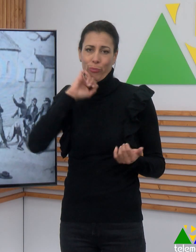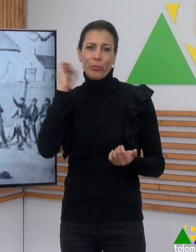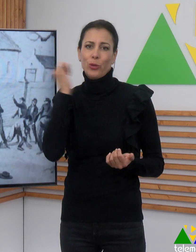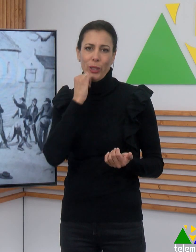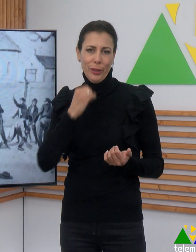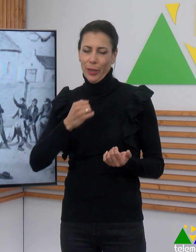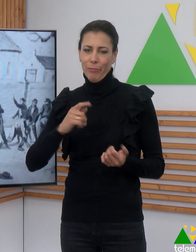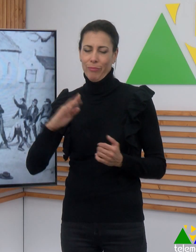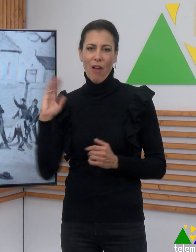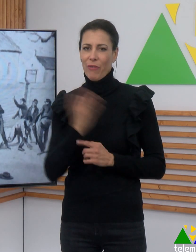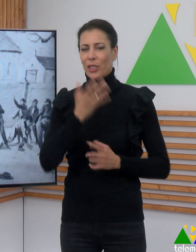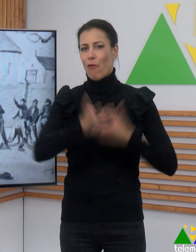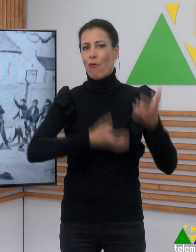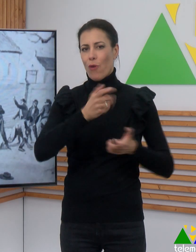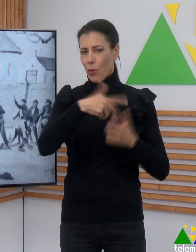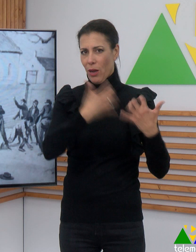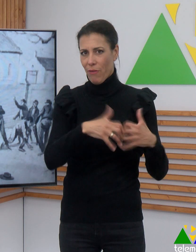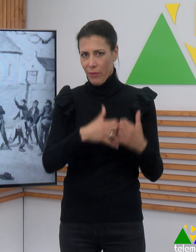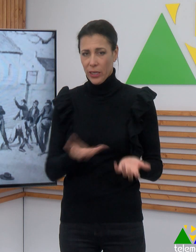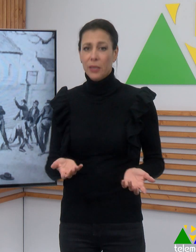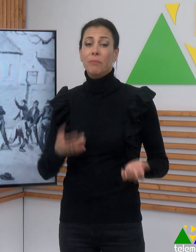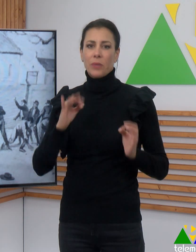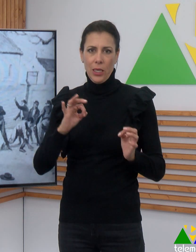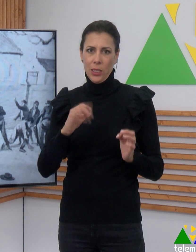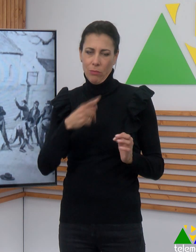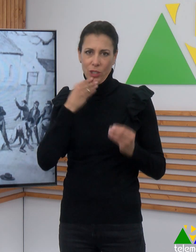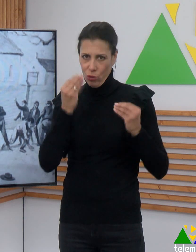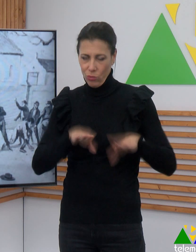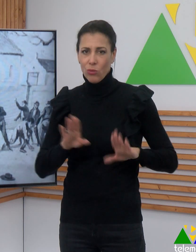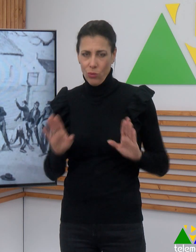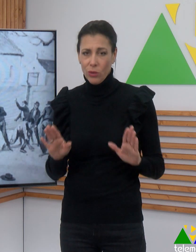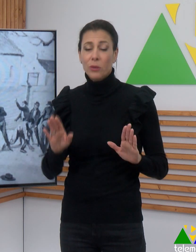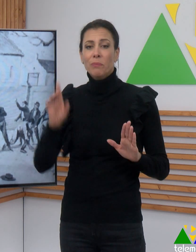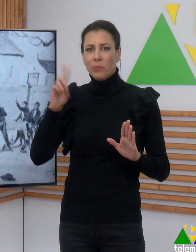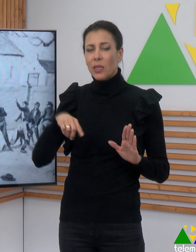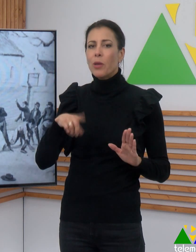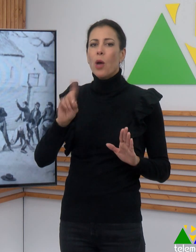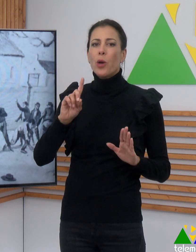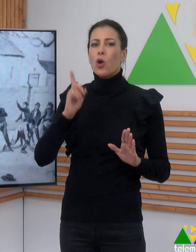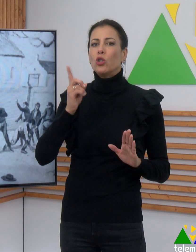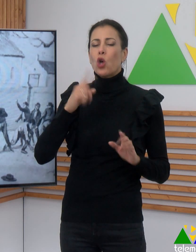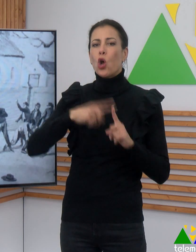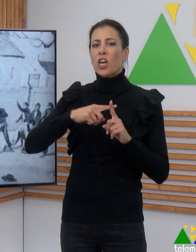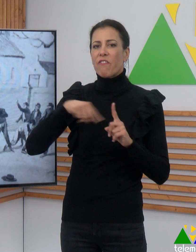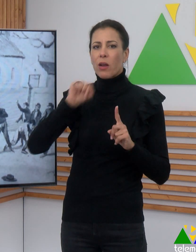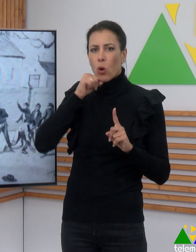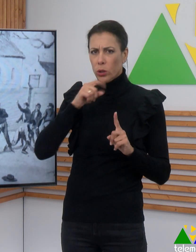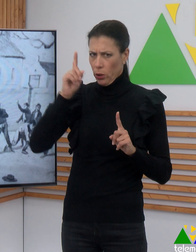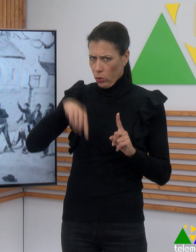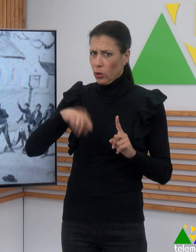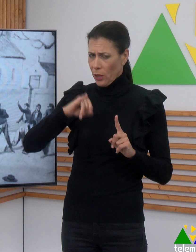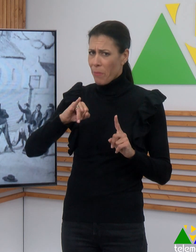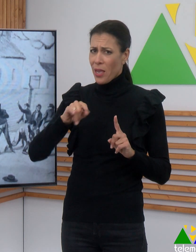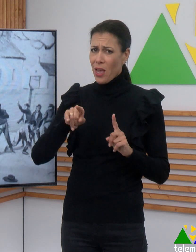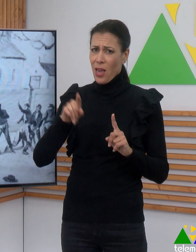pegan fuego a la fábrica. Le pegan fuego. Un acontecimiento que fue no solo a nivel motril, sino que evidentemente hubo un